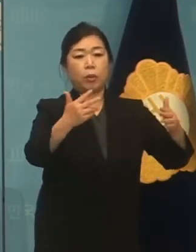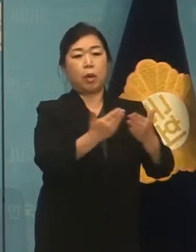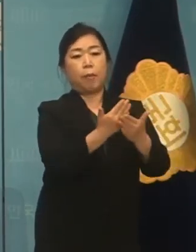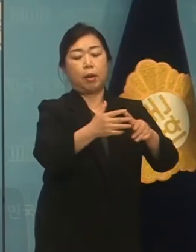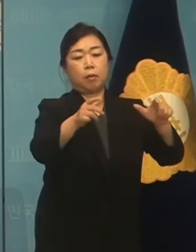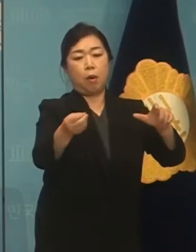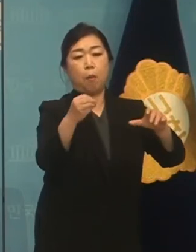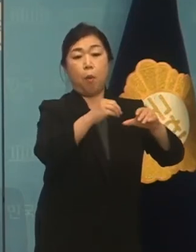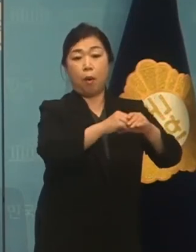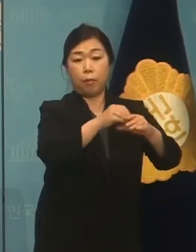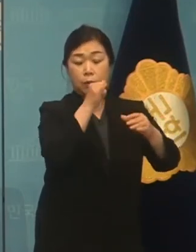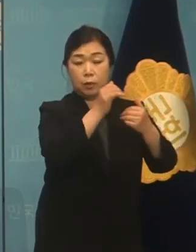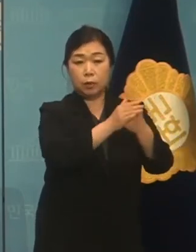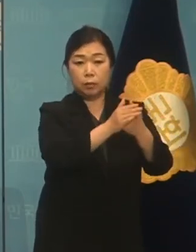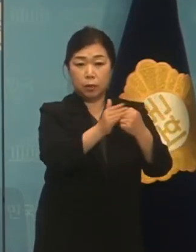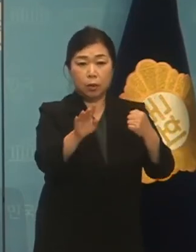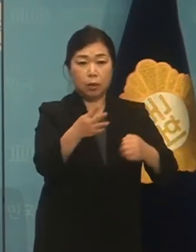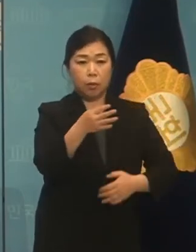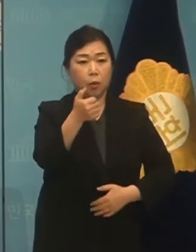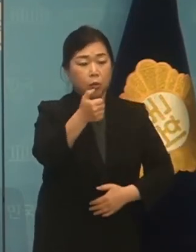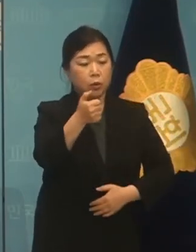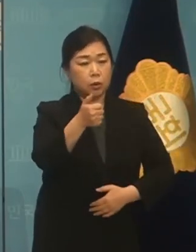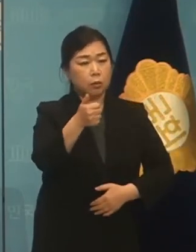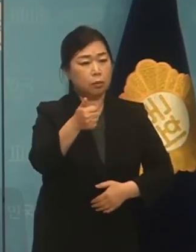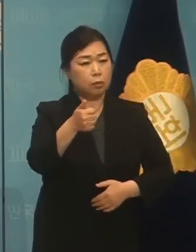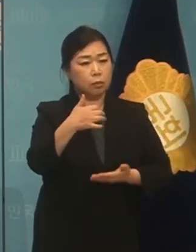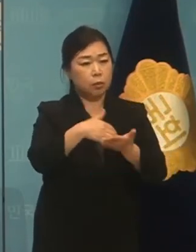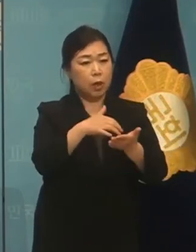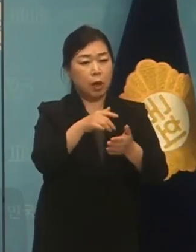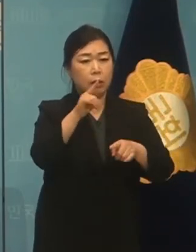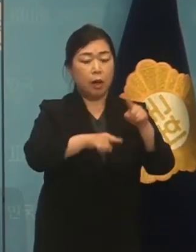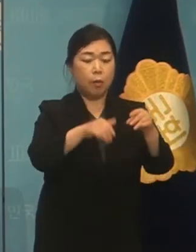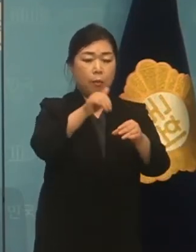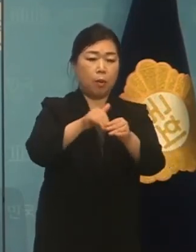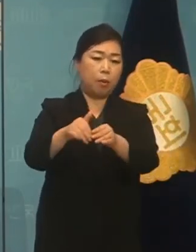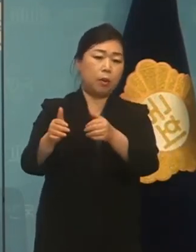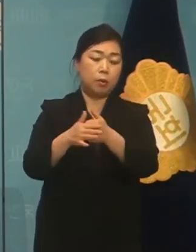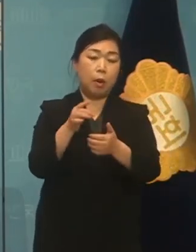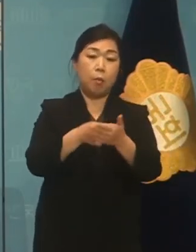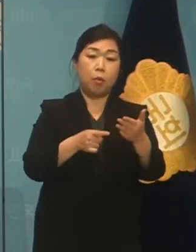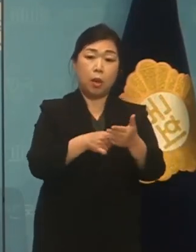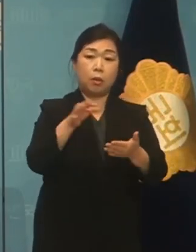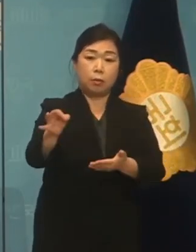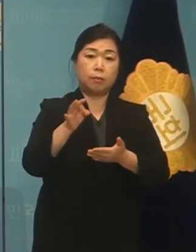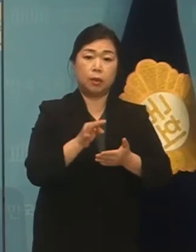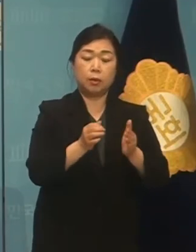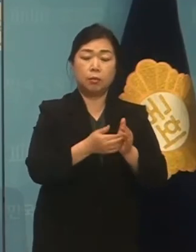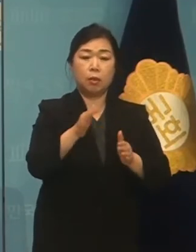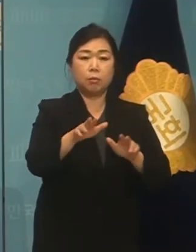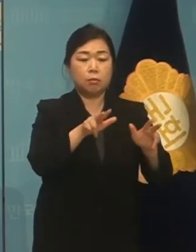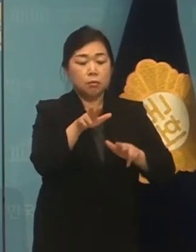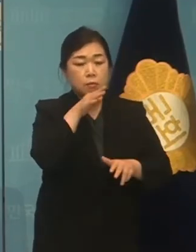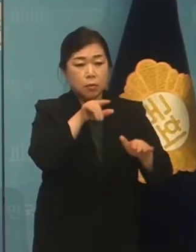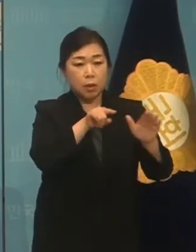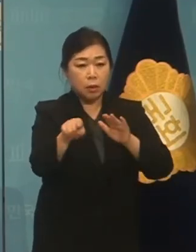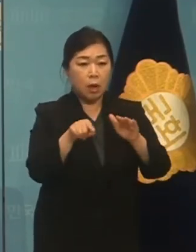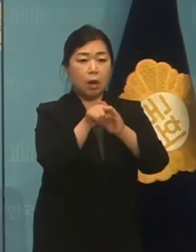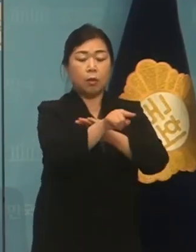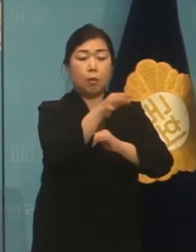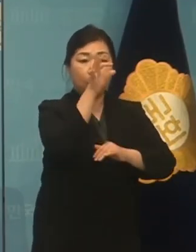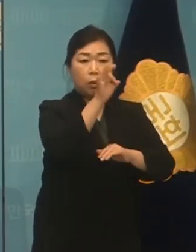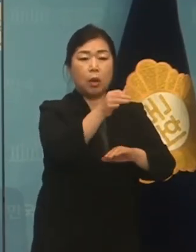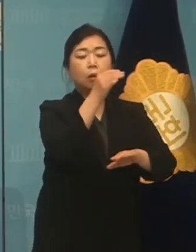부지에 포함되면서 450% 상당의 지장물 보상을 받았지만 실제 현장을 확인한 결과